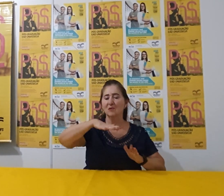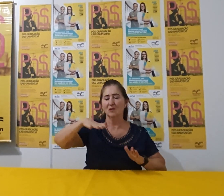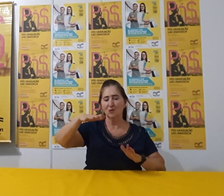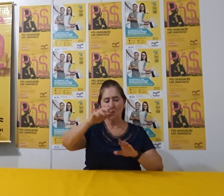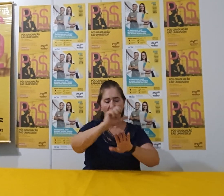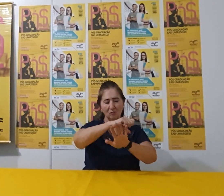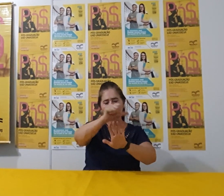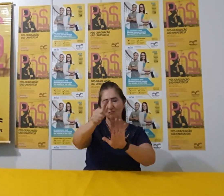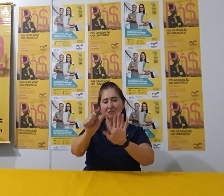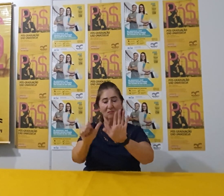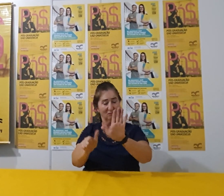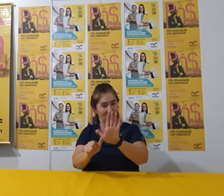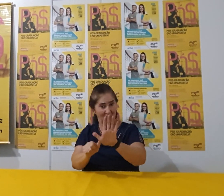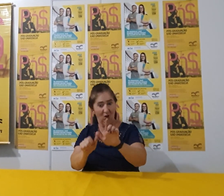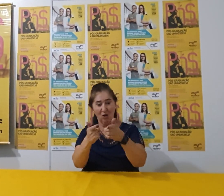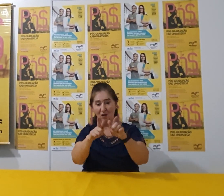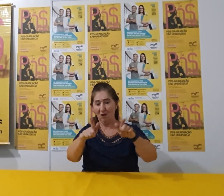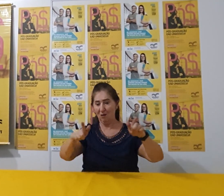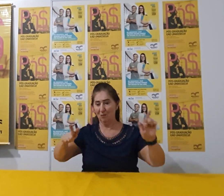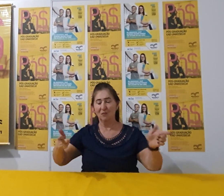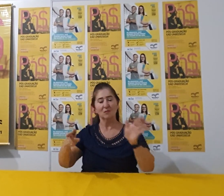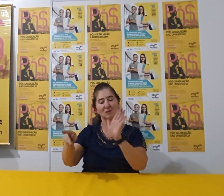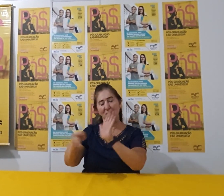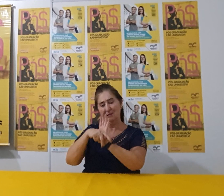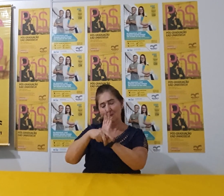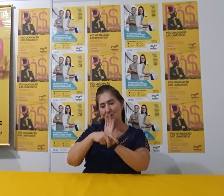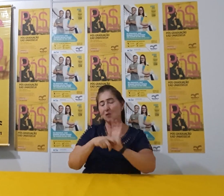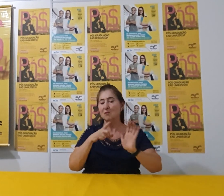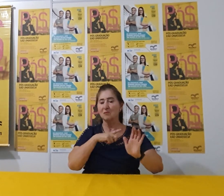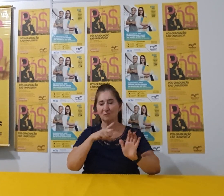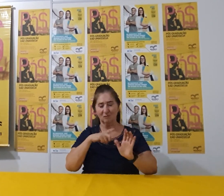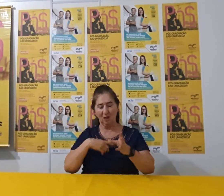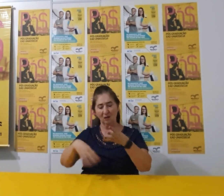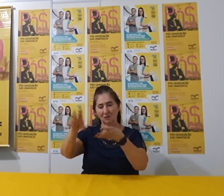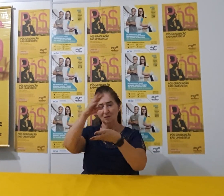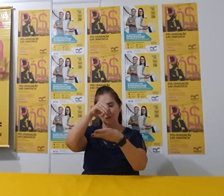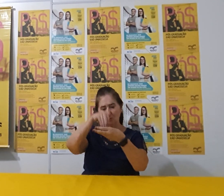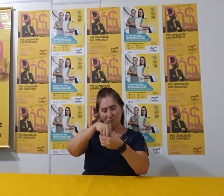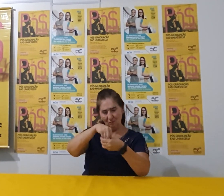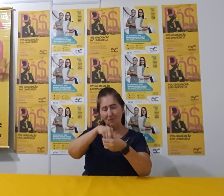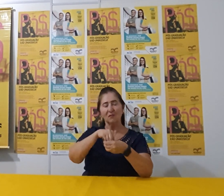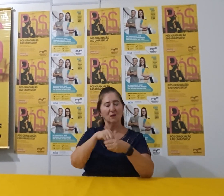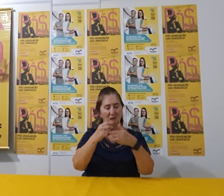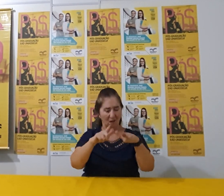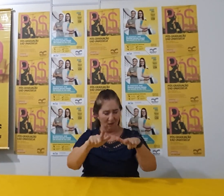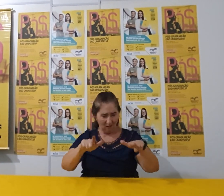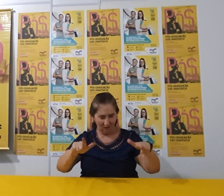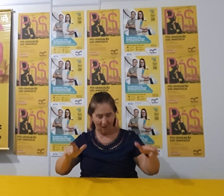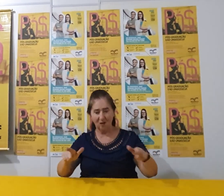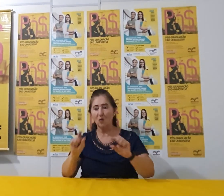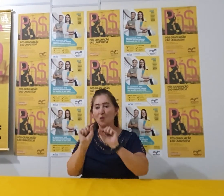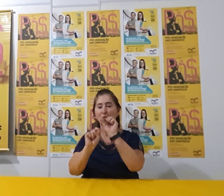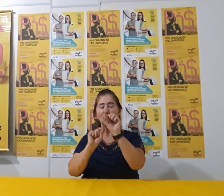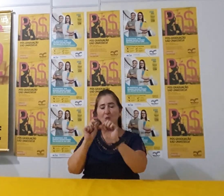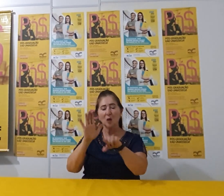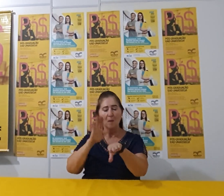estrutura gramatical própria, constitui-se um sistema linguístico de transmissão de ideias e